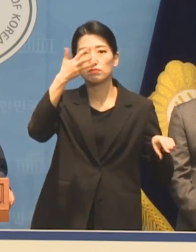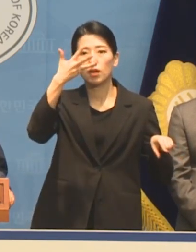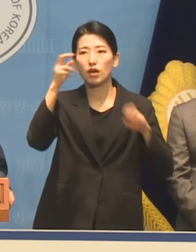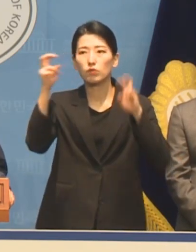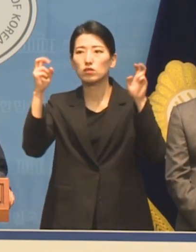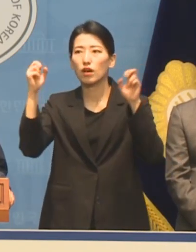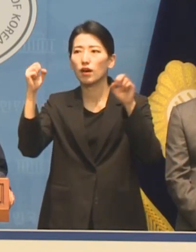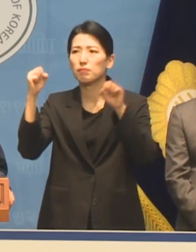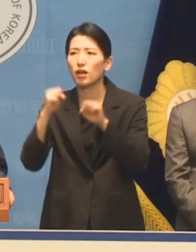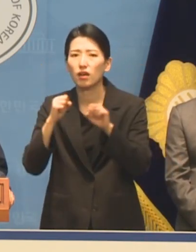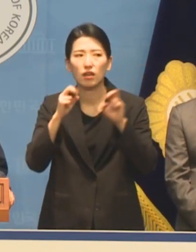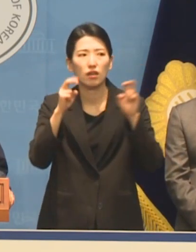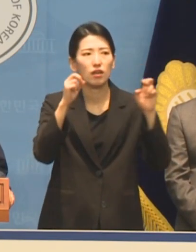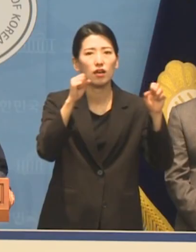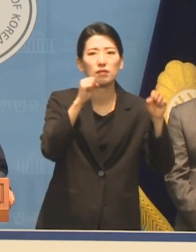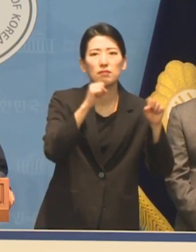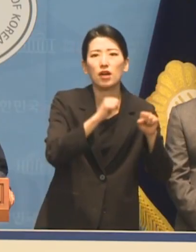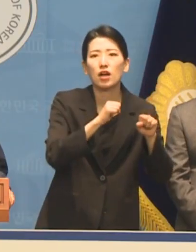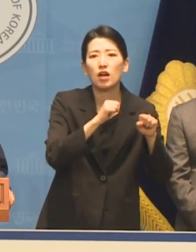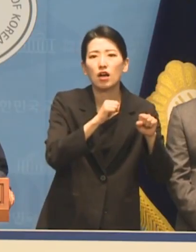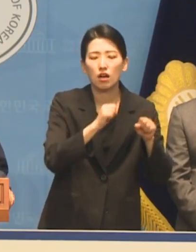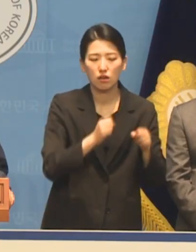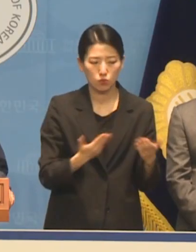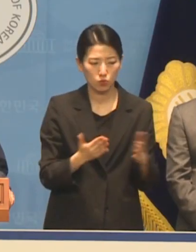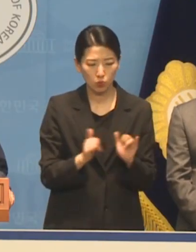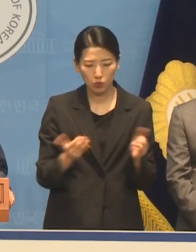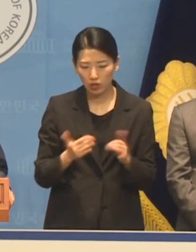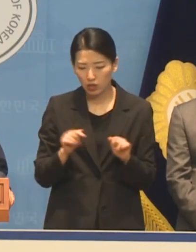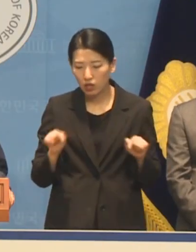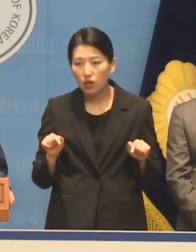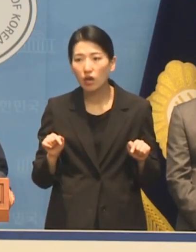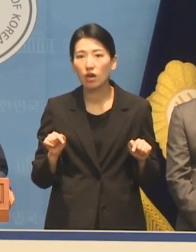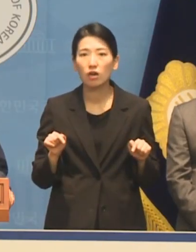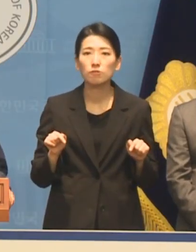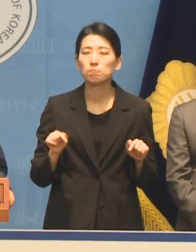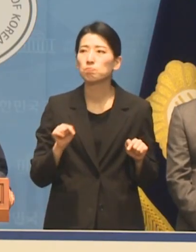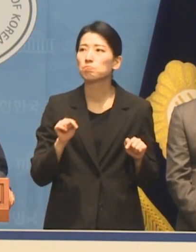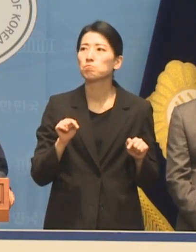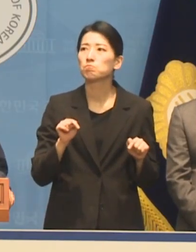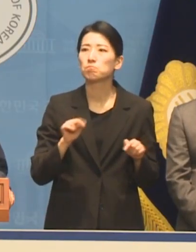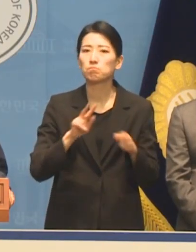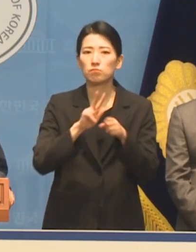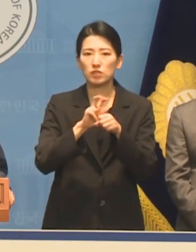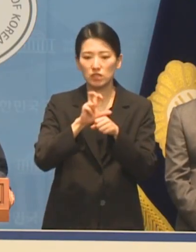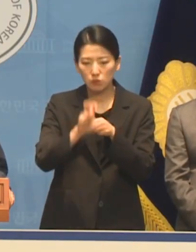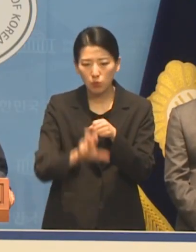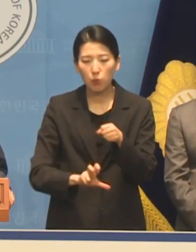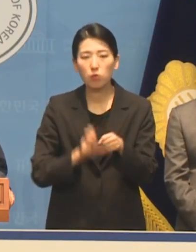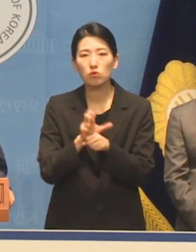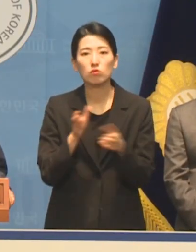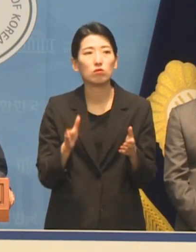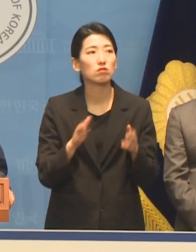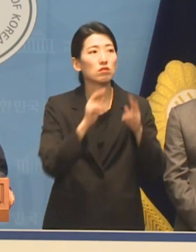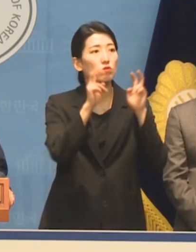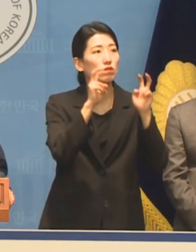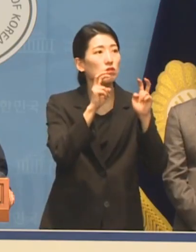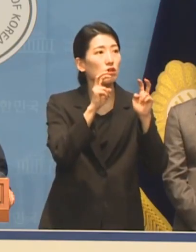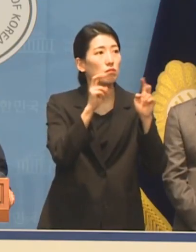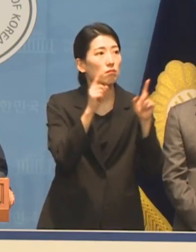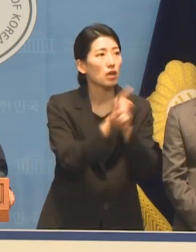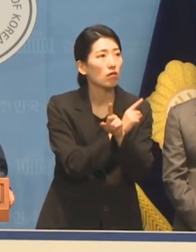맞이해서 소속 노동자들은 지난 25년간 이 회사 저 회사 팔려다녀야